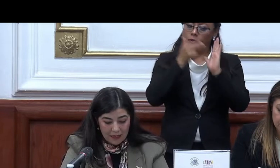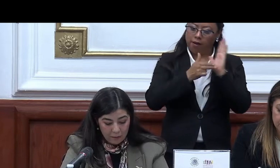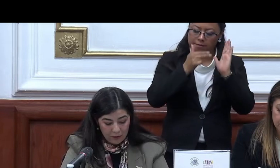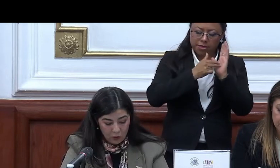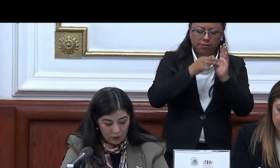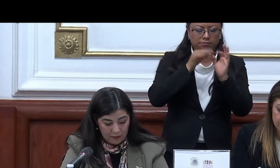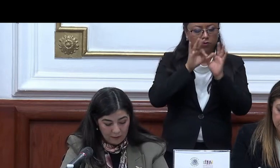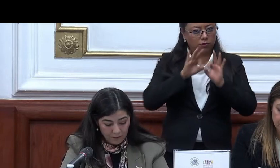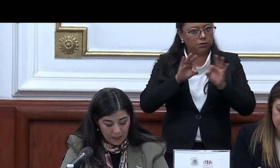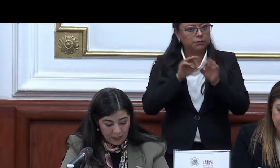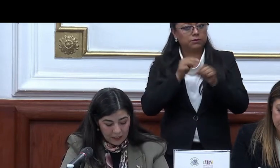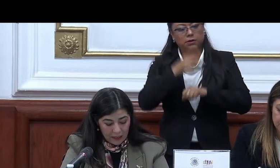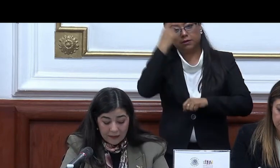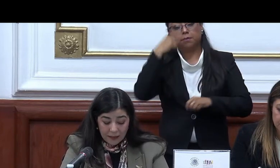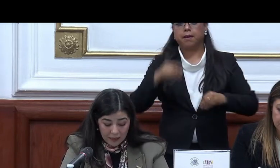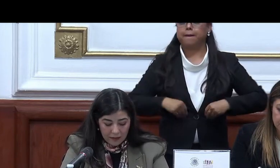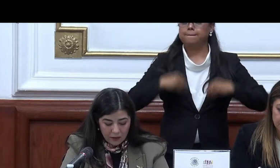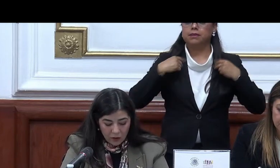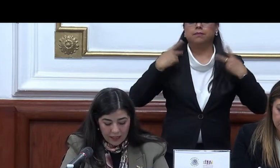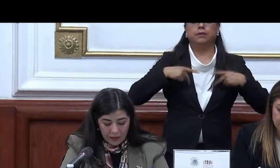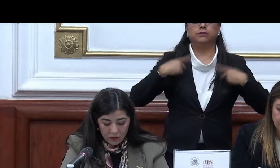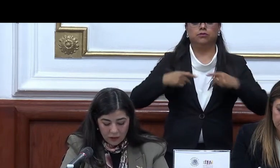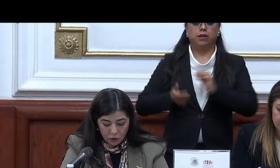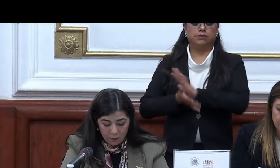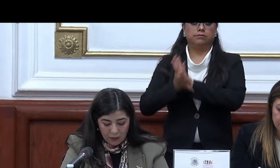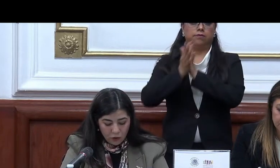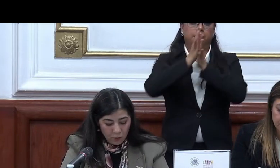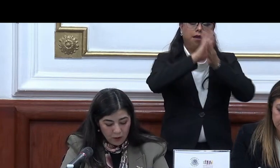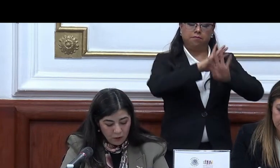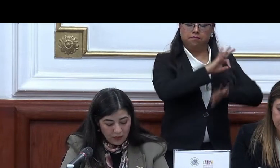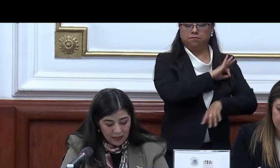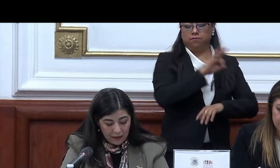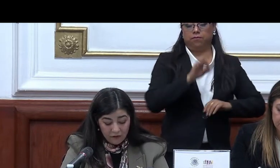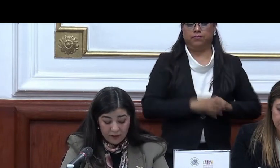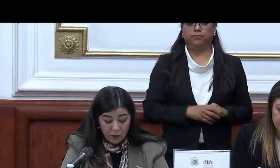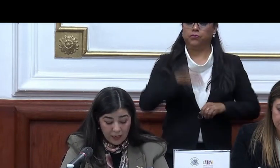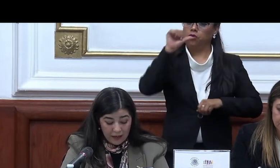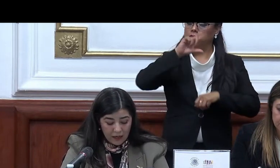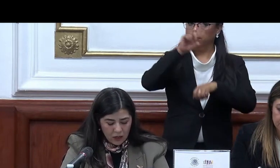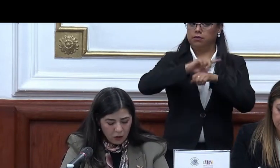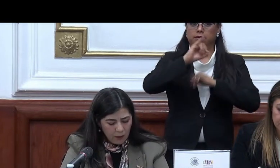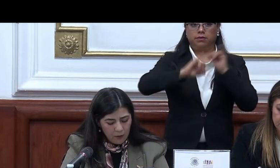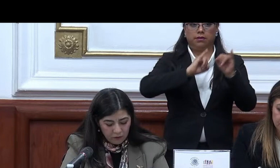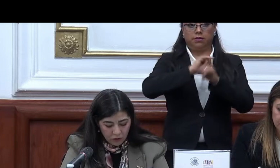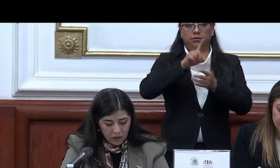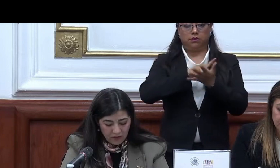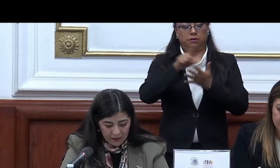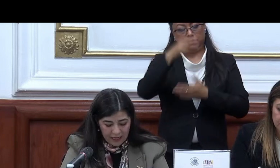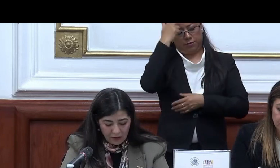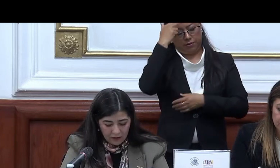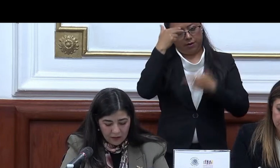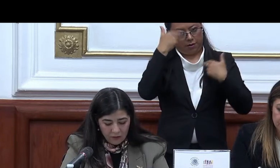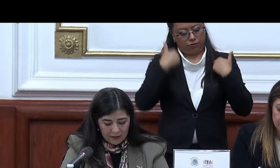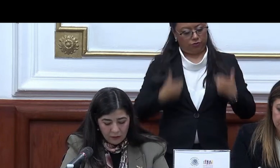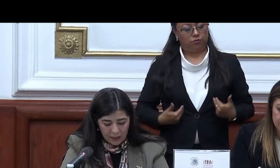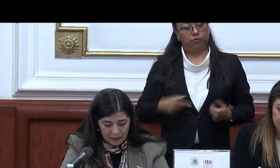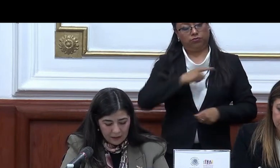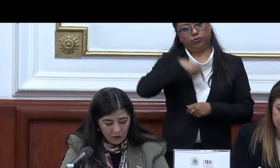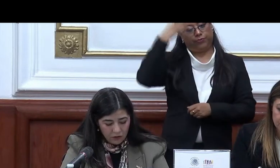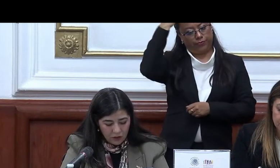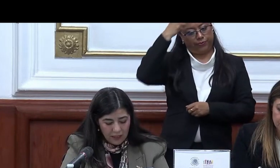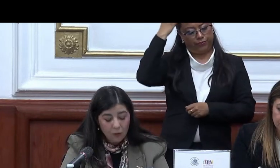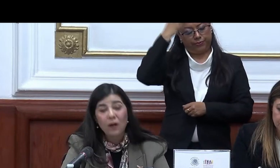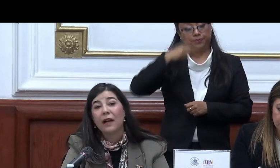vida de las personas. En este Día Internacional de los Derechos Humanos no podemos dejar de reflexionar sobre el profundo significado de ser una